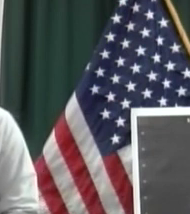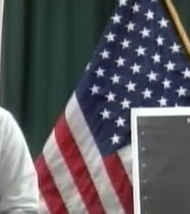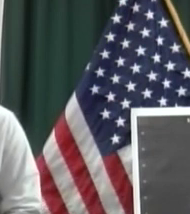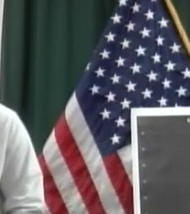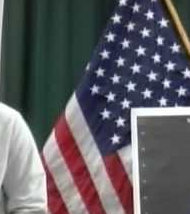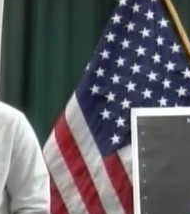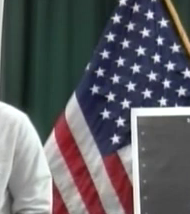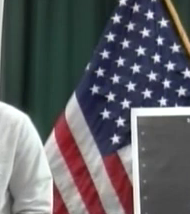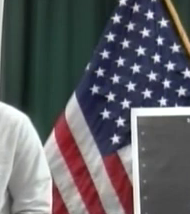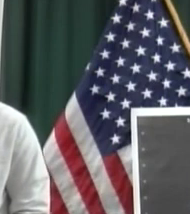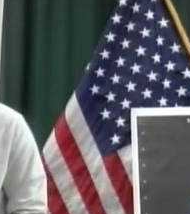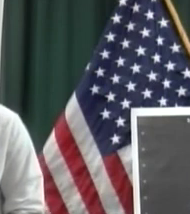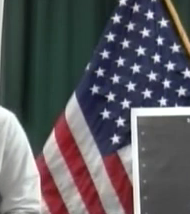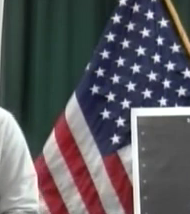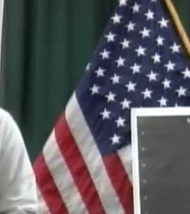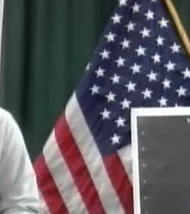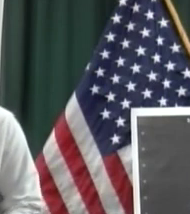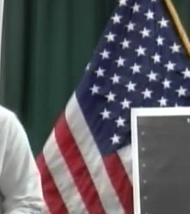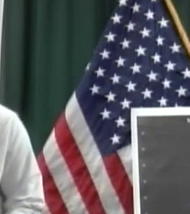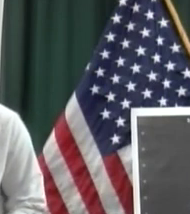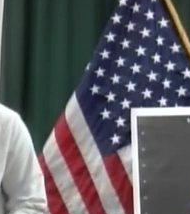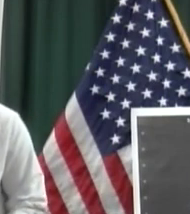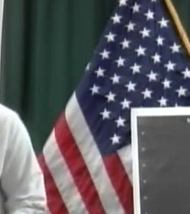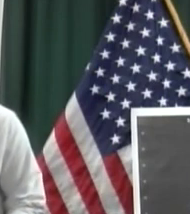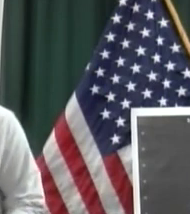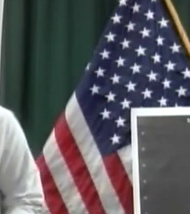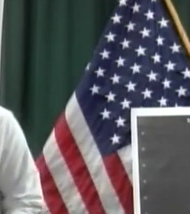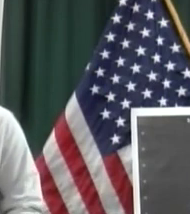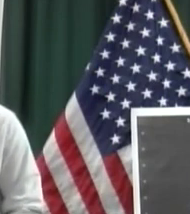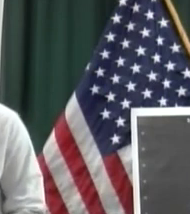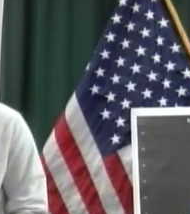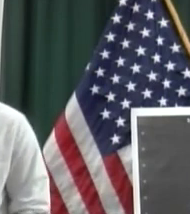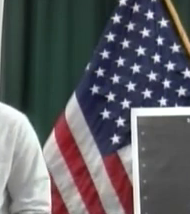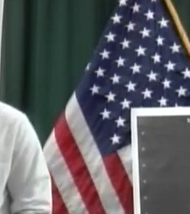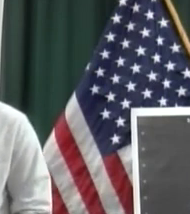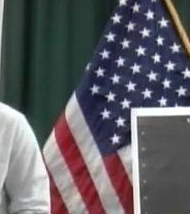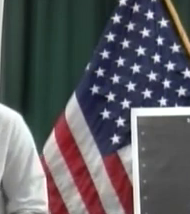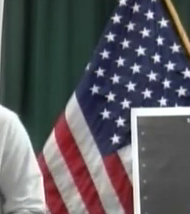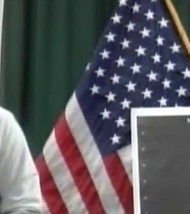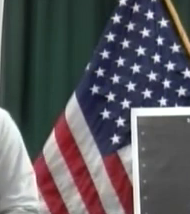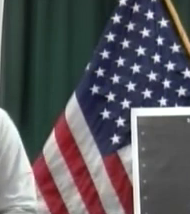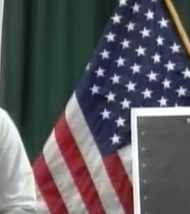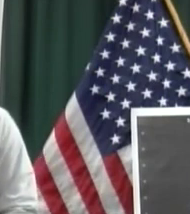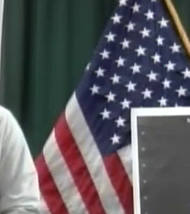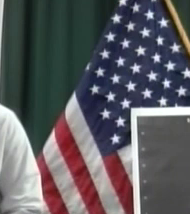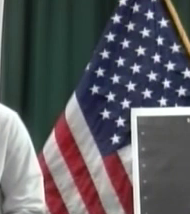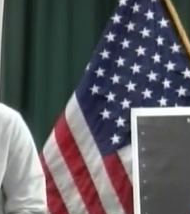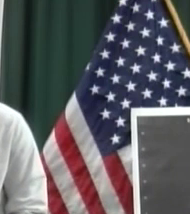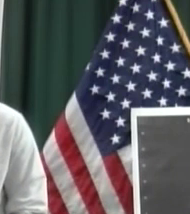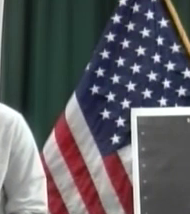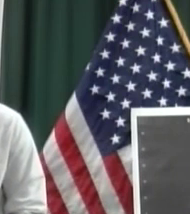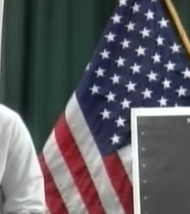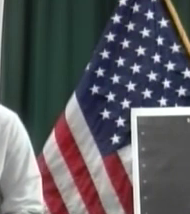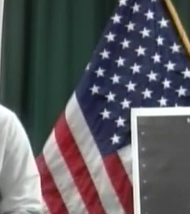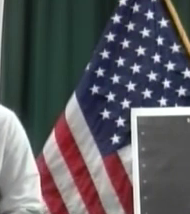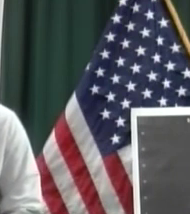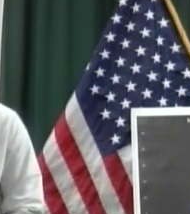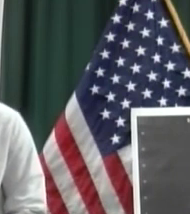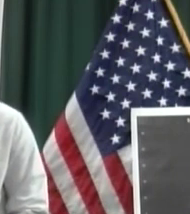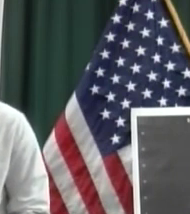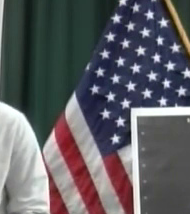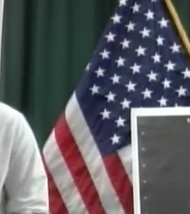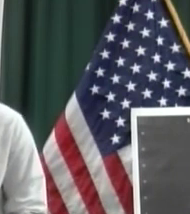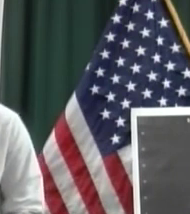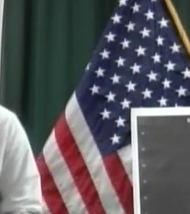estar en el agua este fin de semana buscando si hay cualquier peligro, cualquier cosa de seguridad. Si